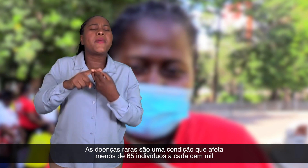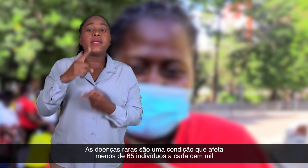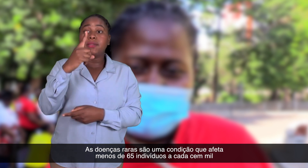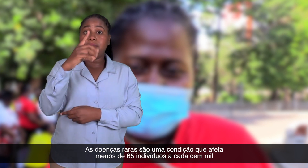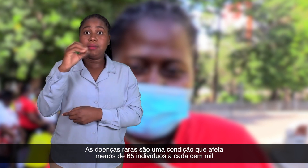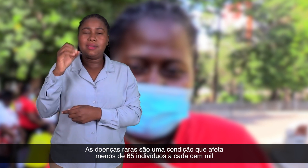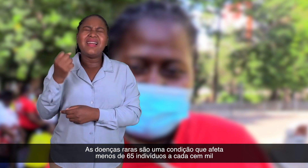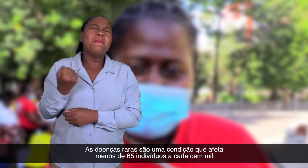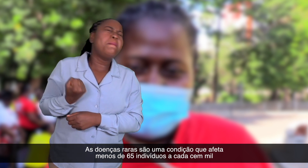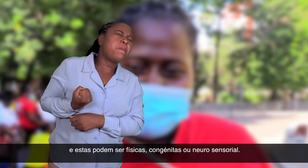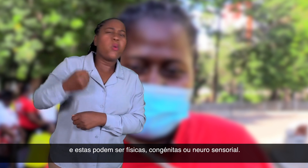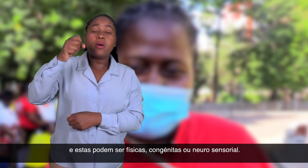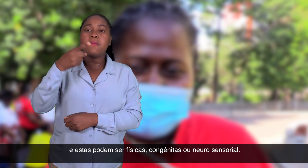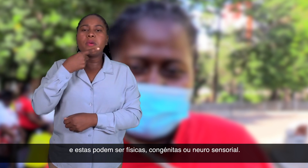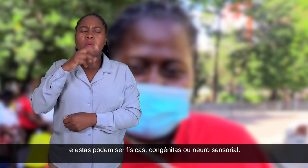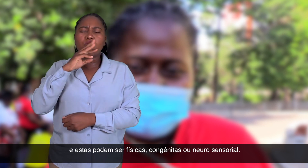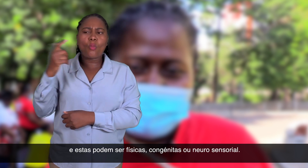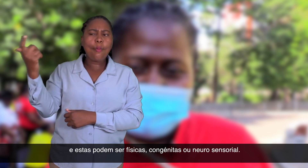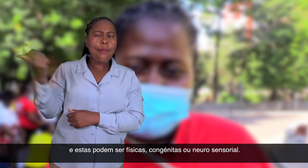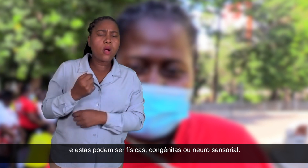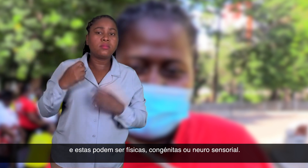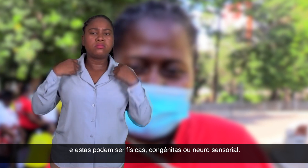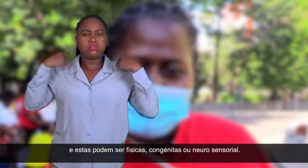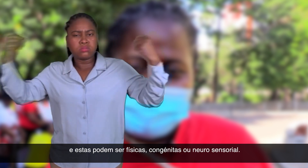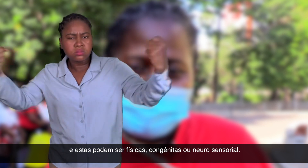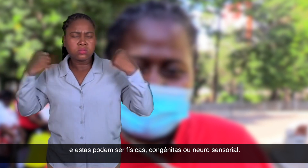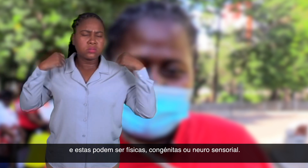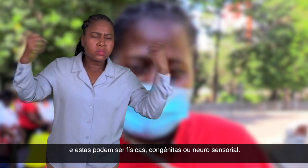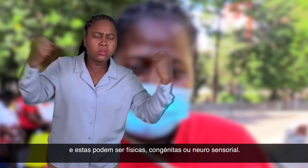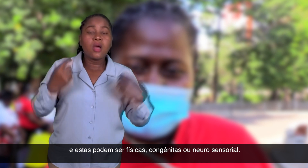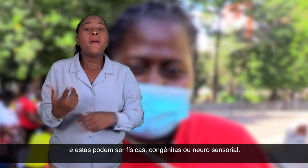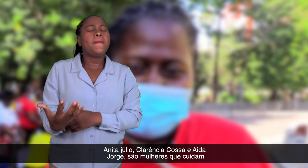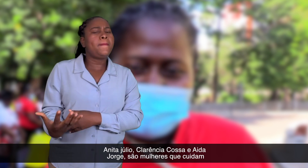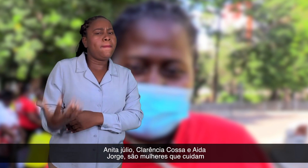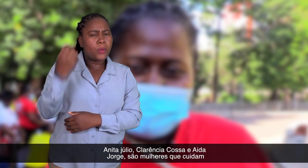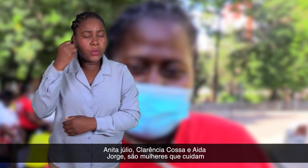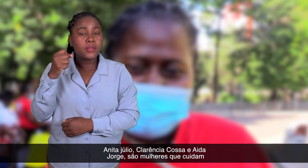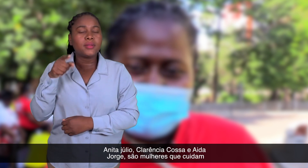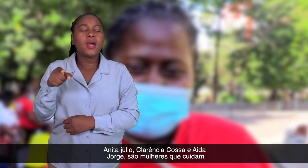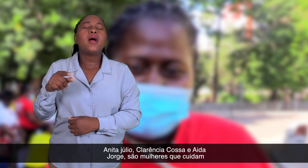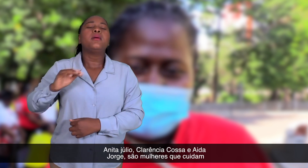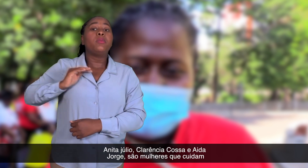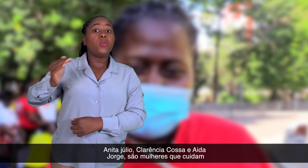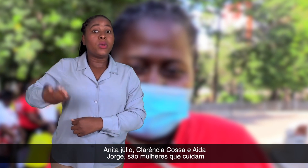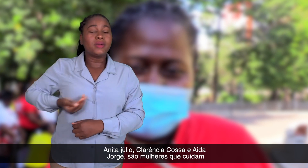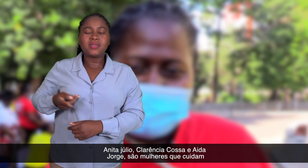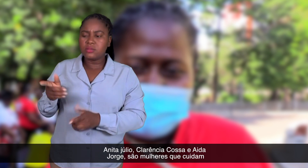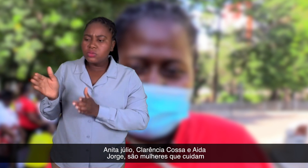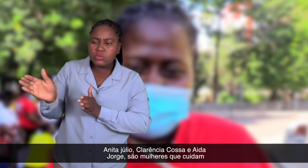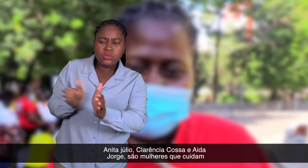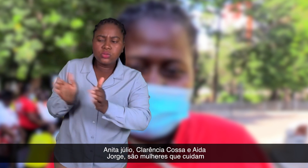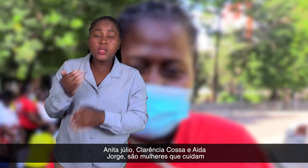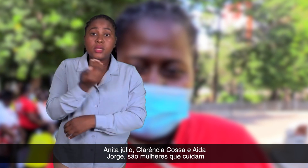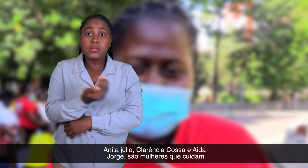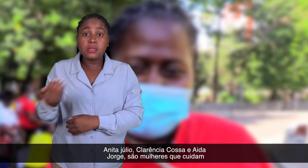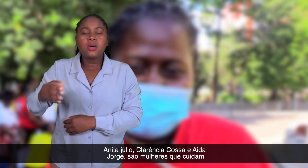E estas podem ser físicas, congênitas ou neurosensoriais. Anitta Júlio, Clarencia Cossa